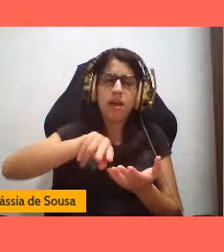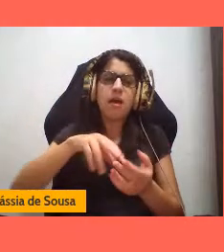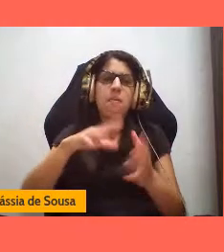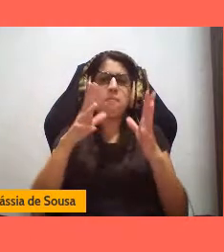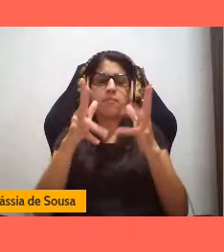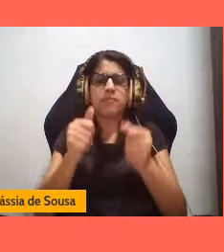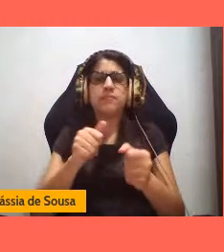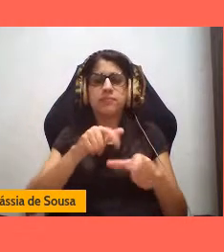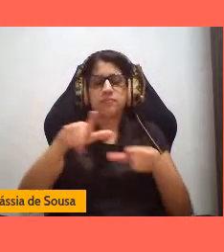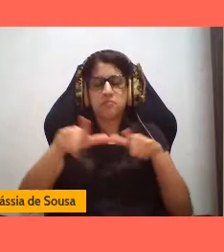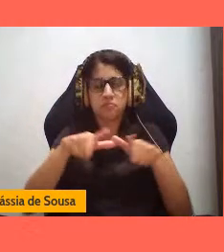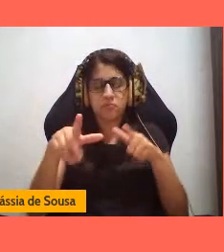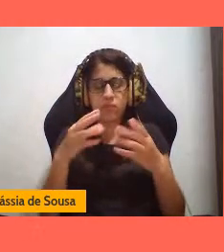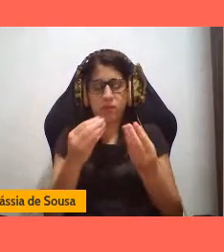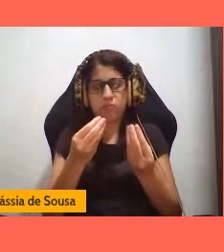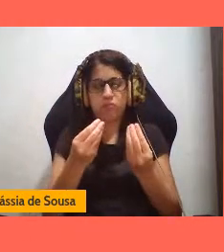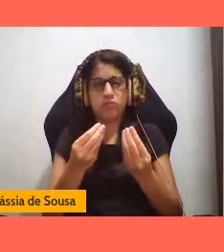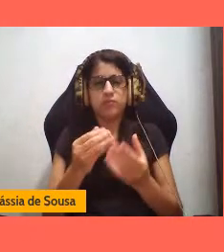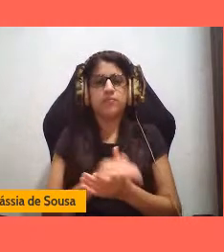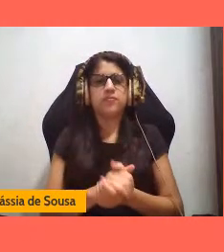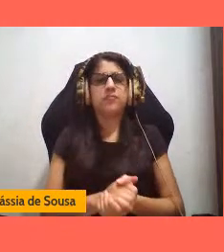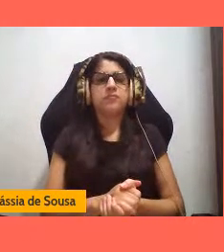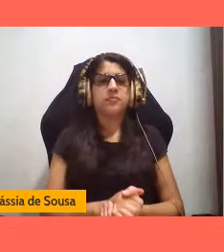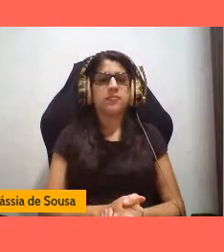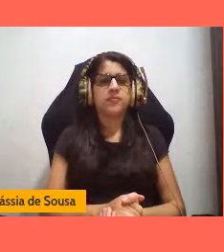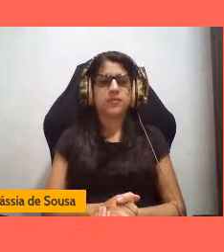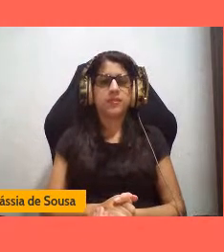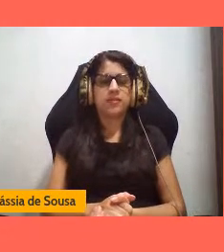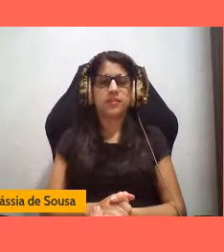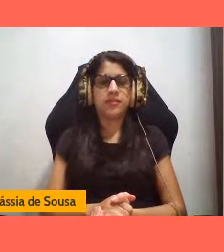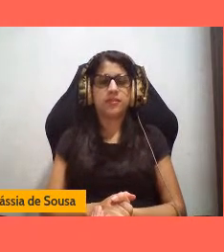Muita generosidade de vocês.